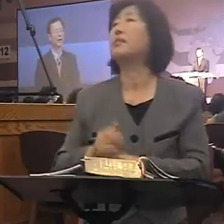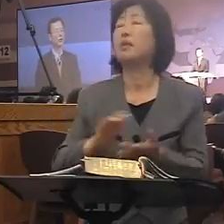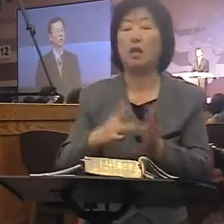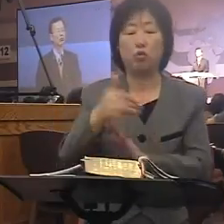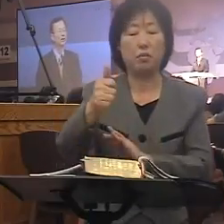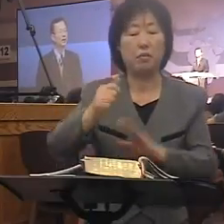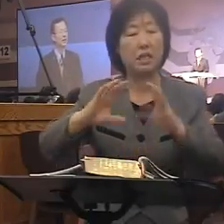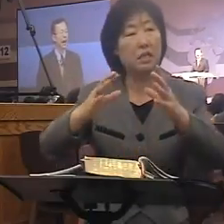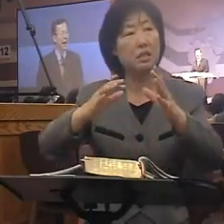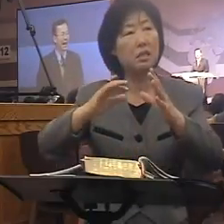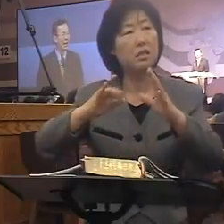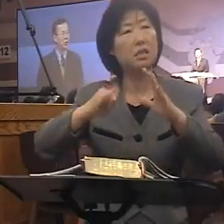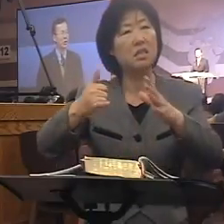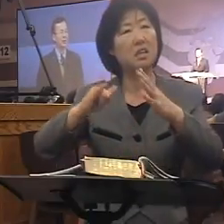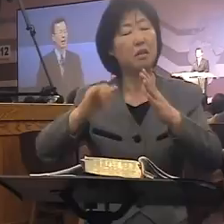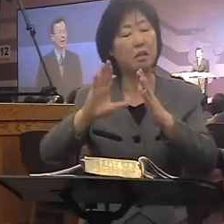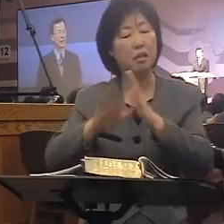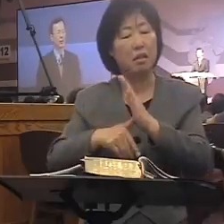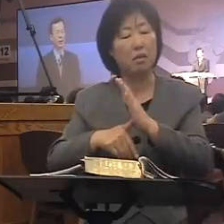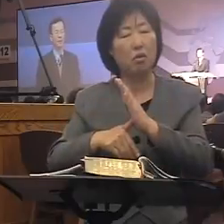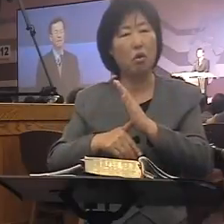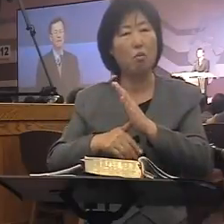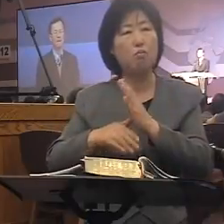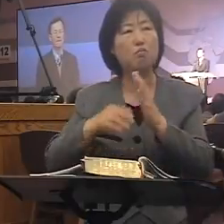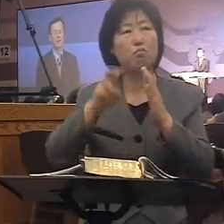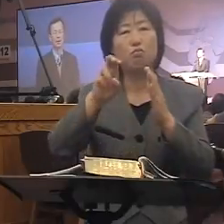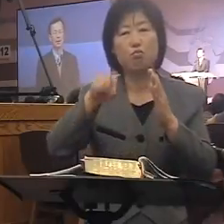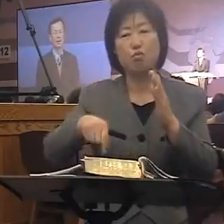예수님 시대에도 무리들이 많이 예수님을 따랐는데요,